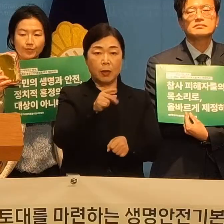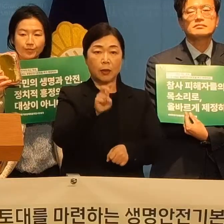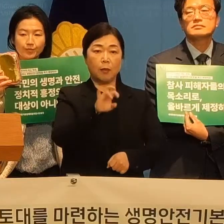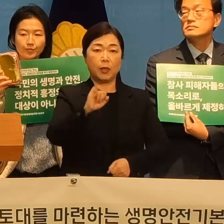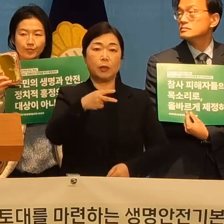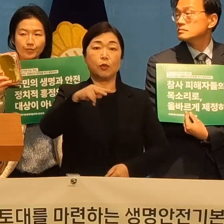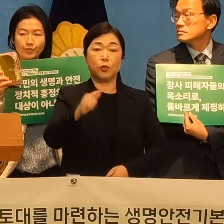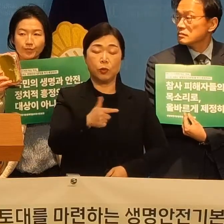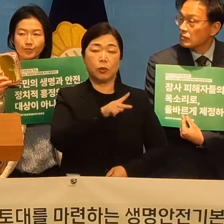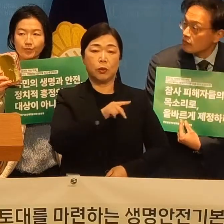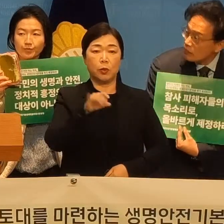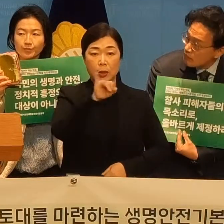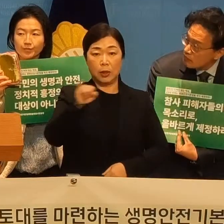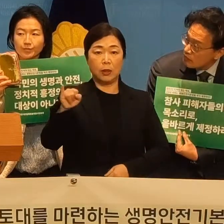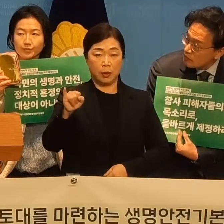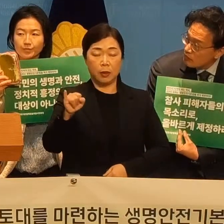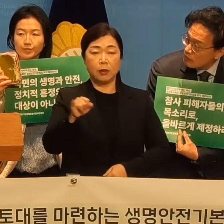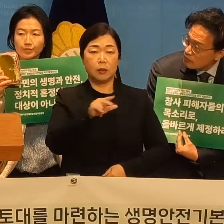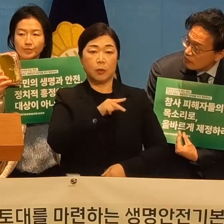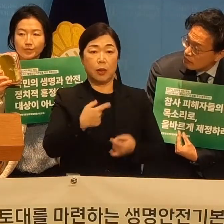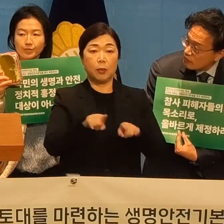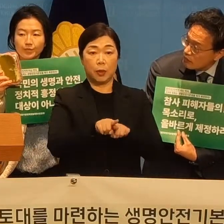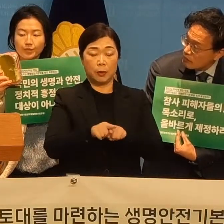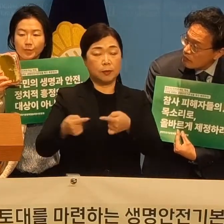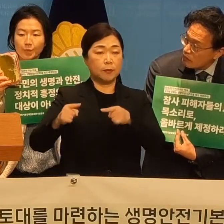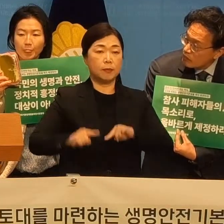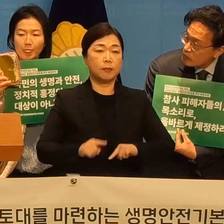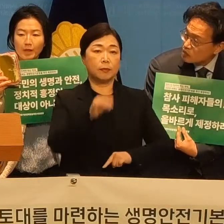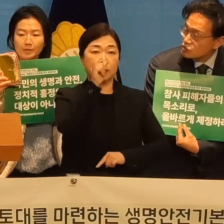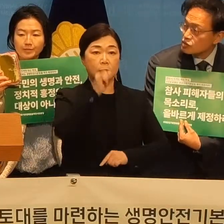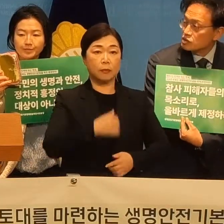의원님과 이현희 의원님도 함께 해주셨습니다.